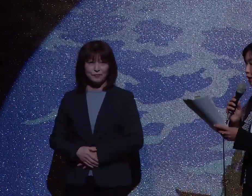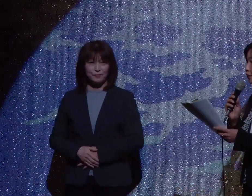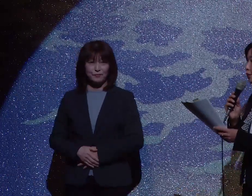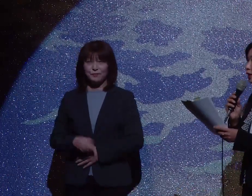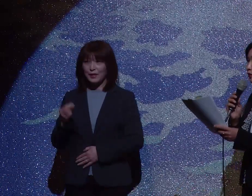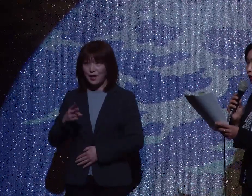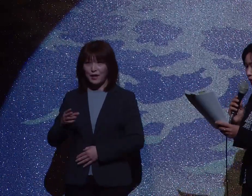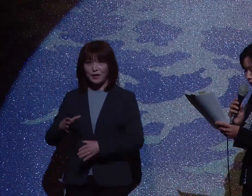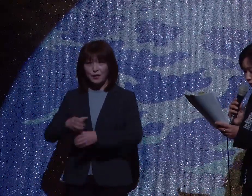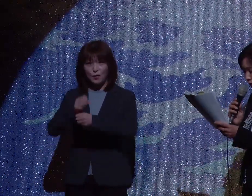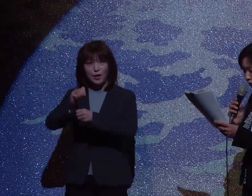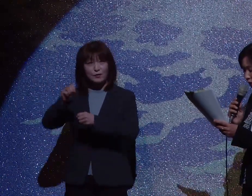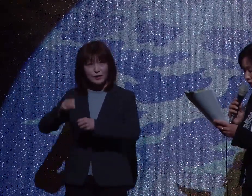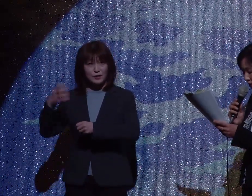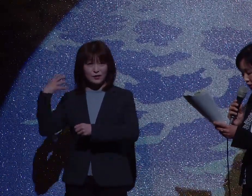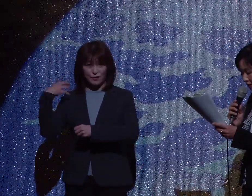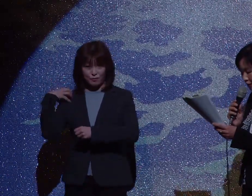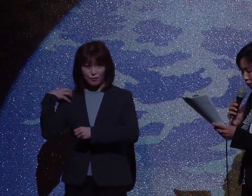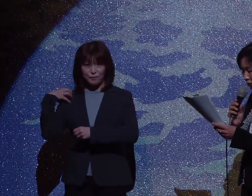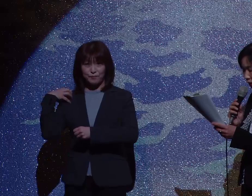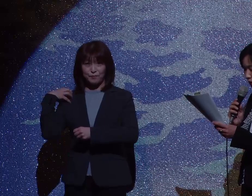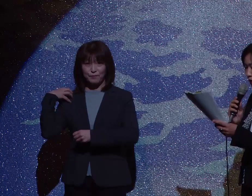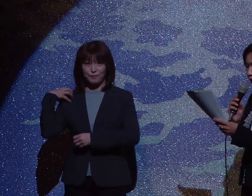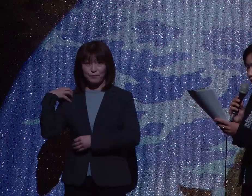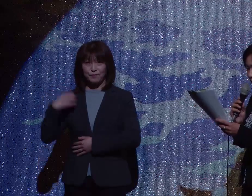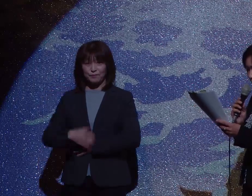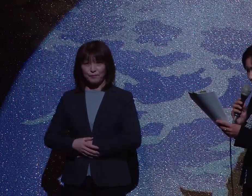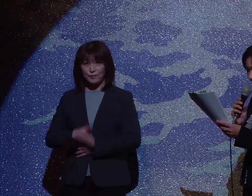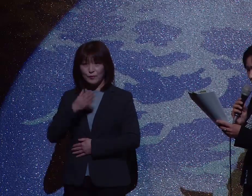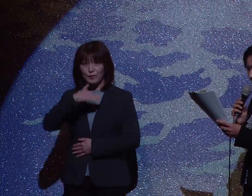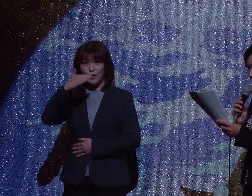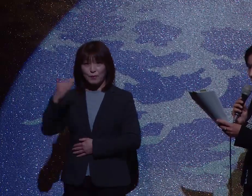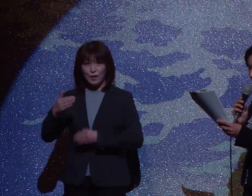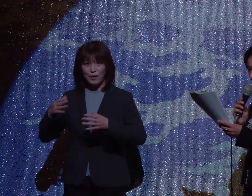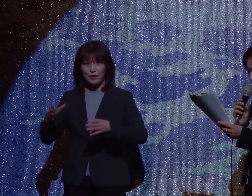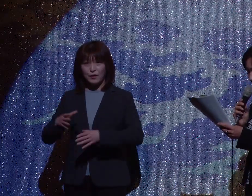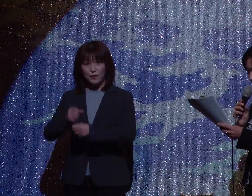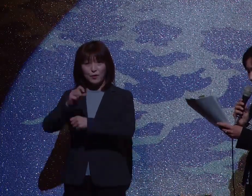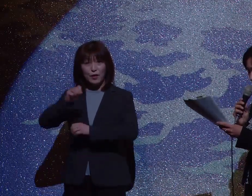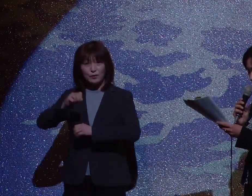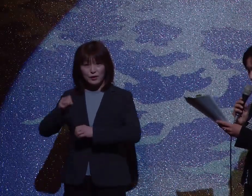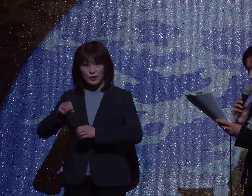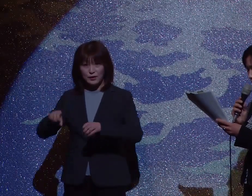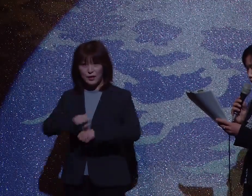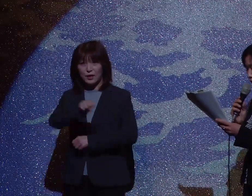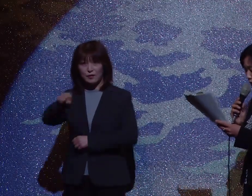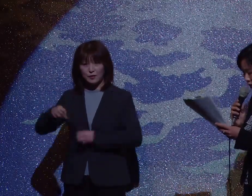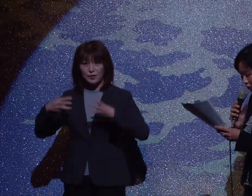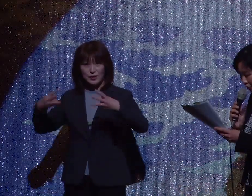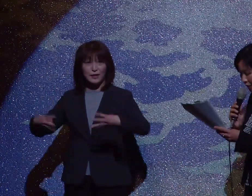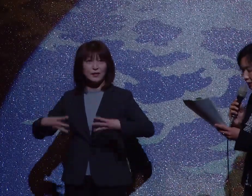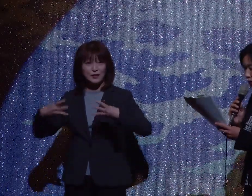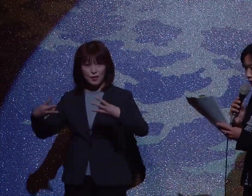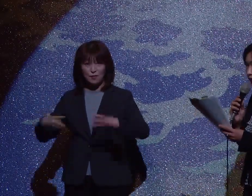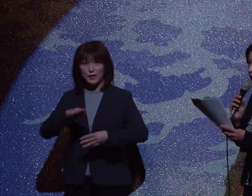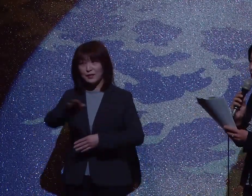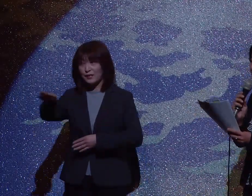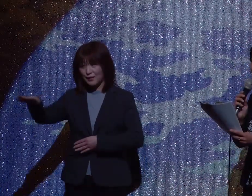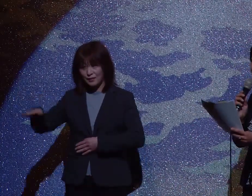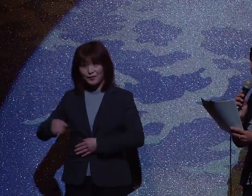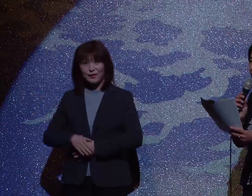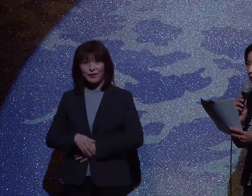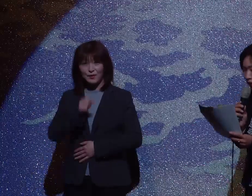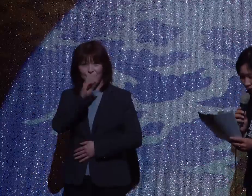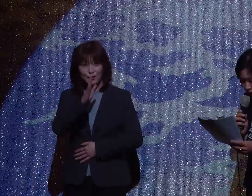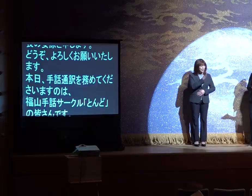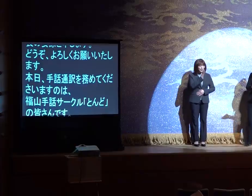して要約筆記を務めてくださいますのは福山要約筆記サークル三輪社の皆さんです。